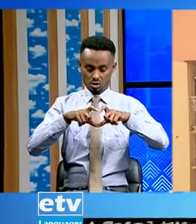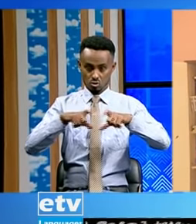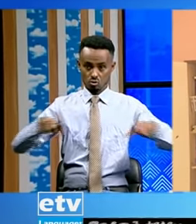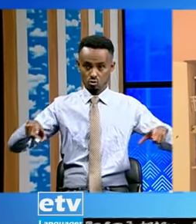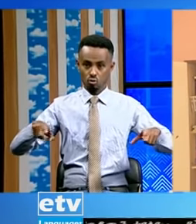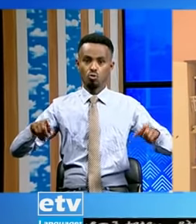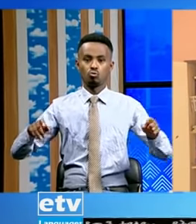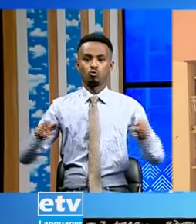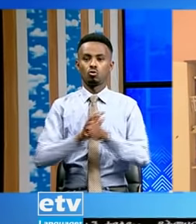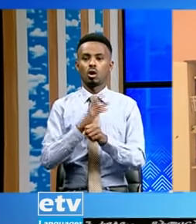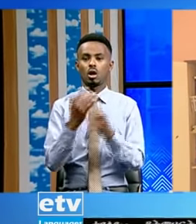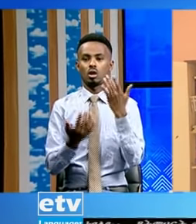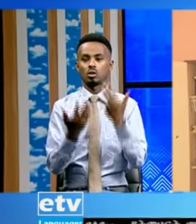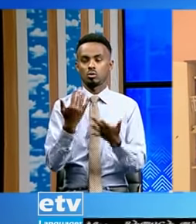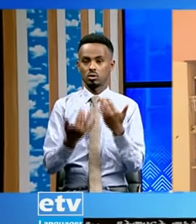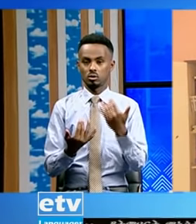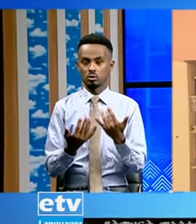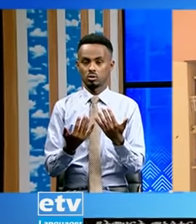ሳጥኑ ያቃጠሉት